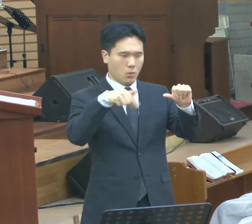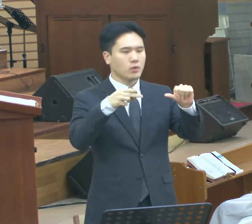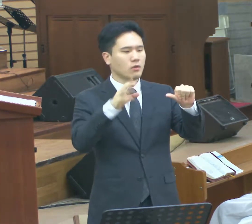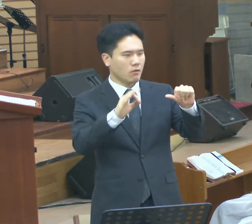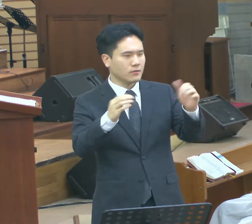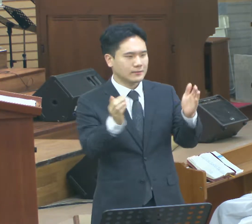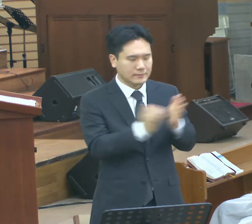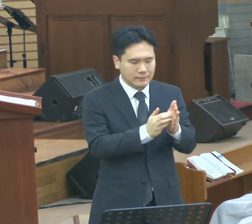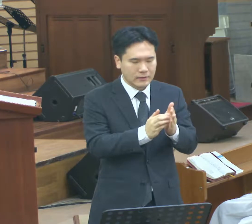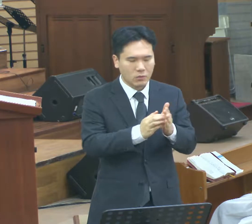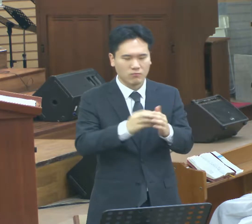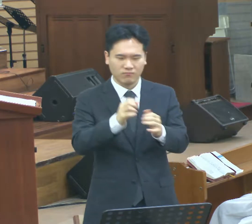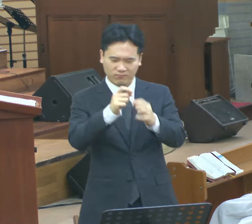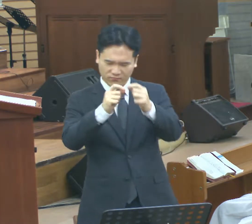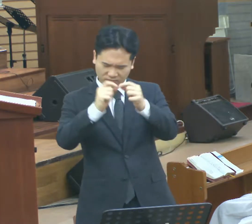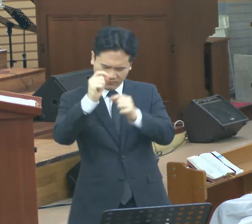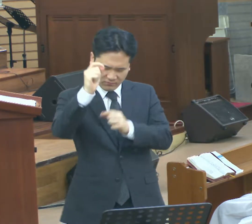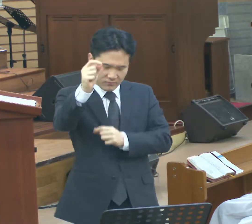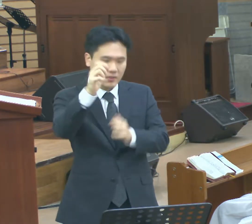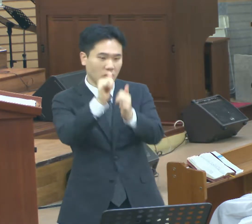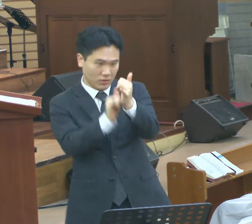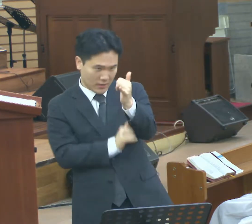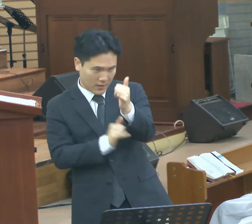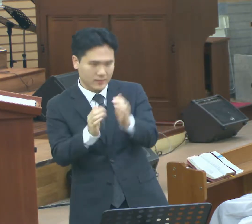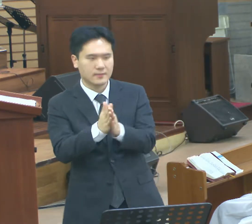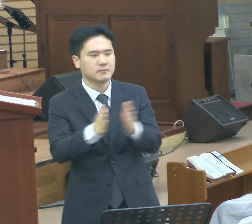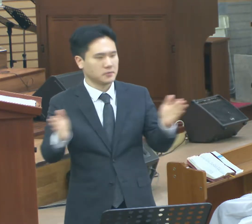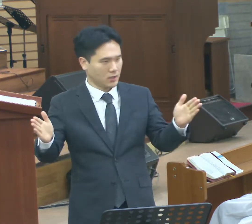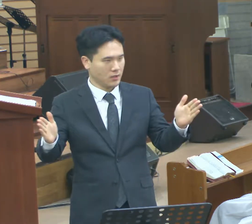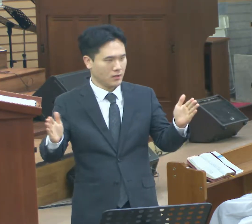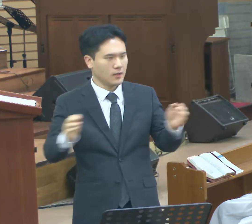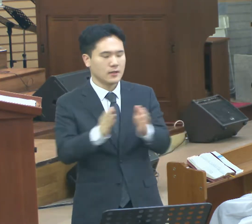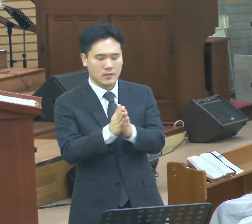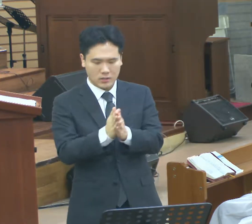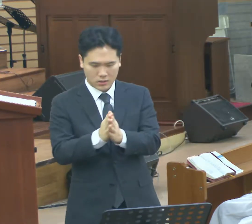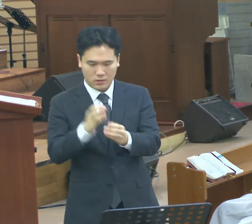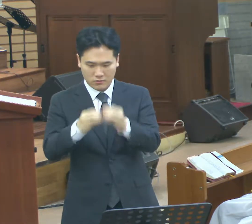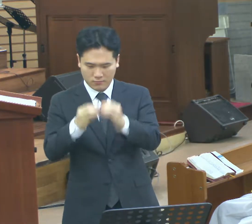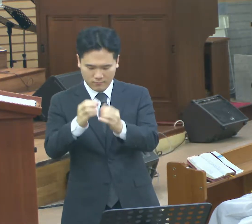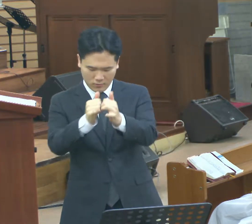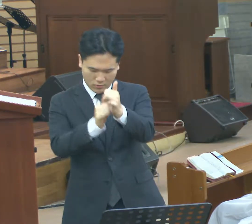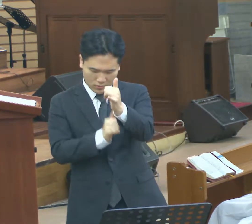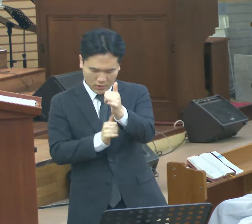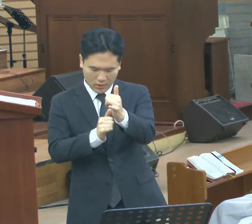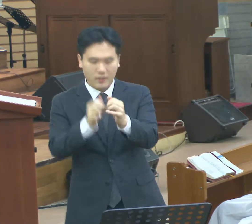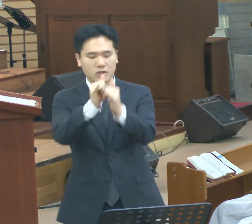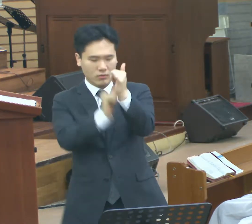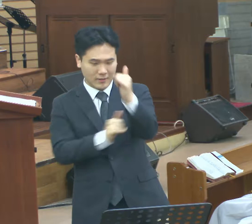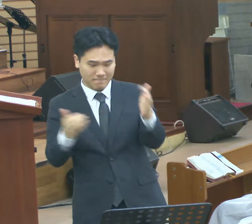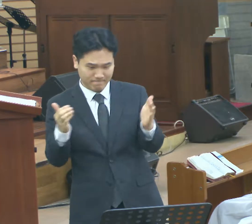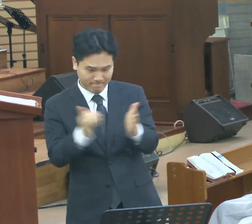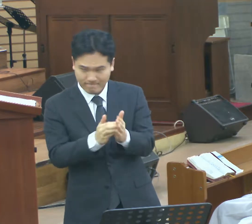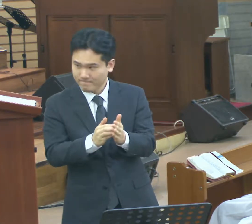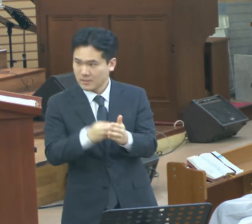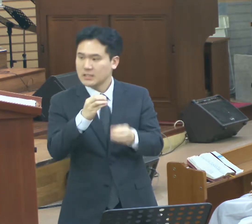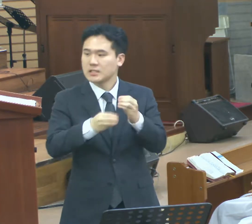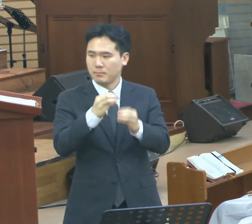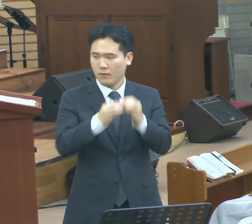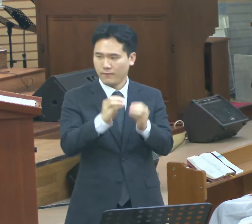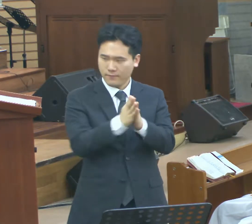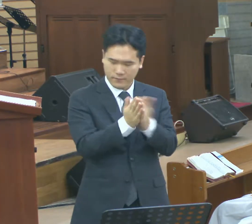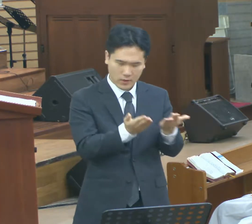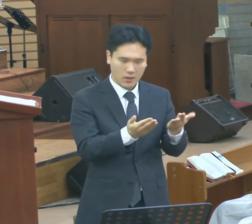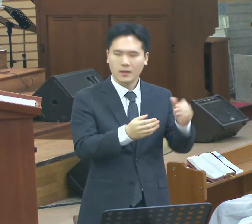말씀을 끝나면 5권의 시가서가 나오죠. 욥기, 시편, 잠언,전도, 아가서 5권이 나오는데